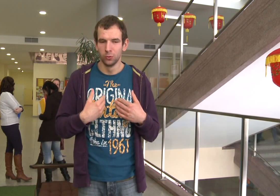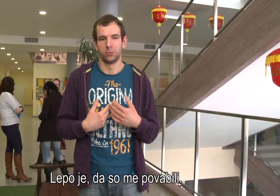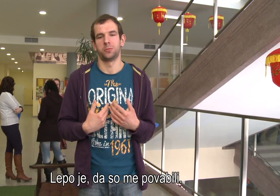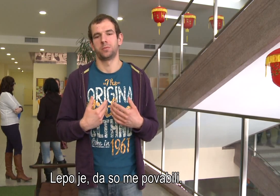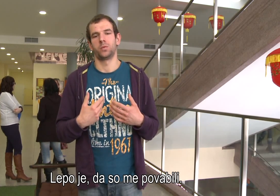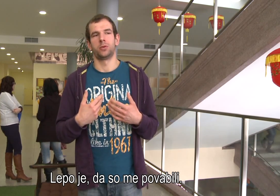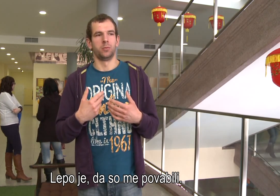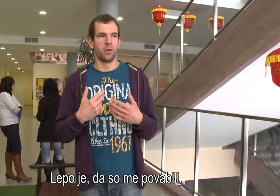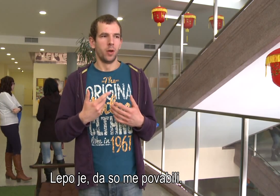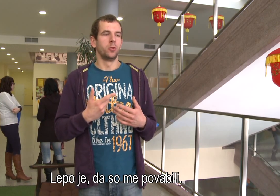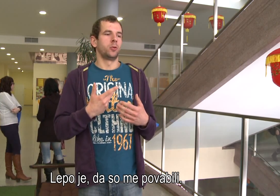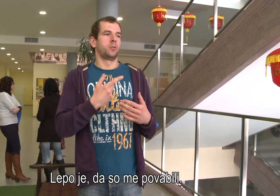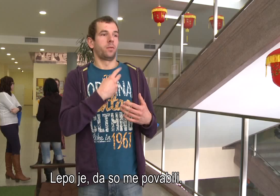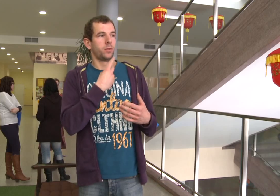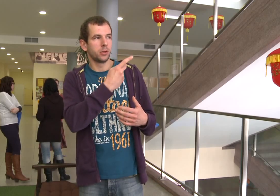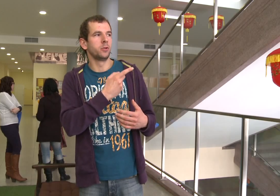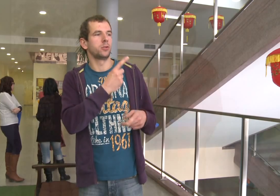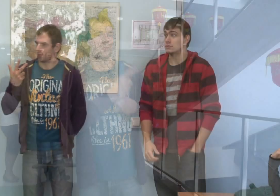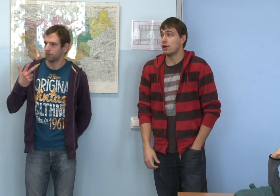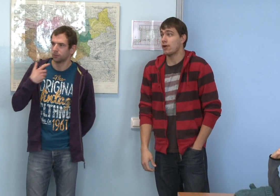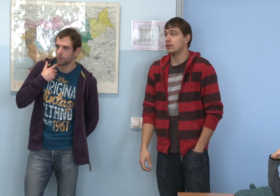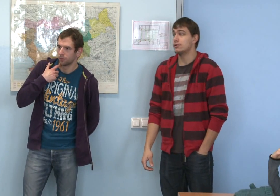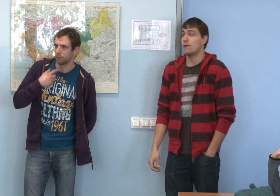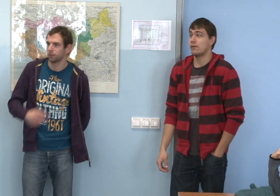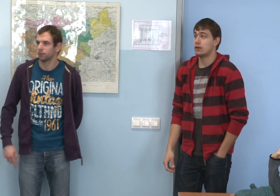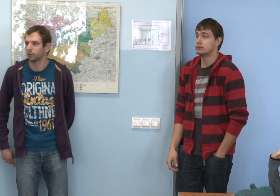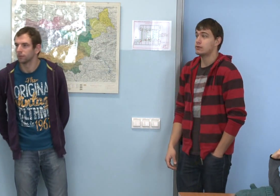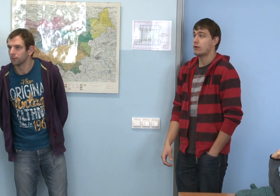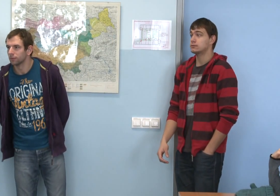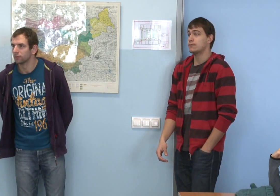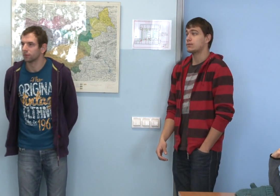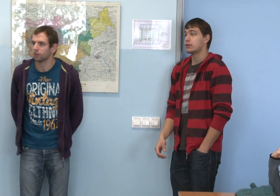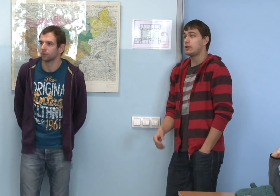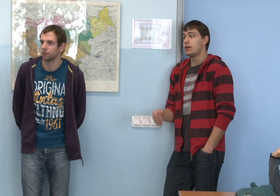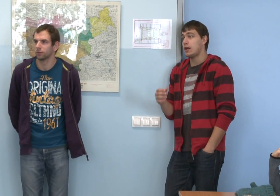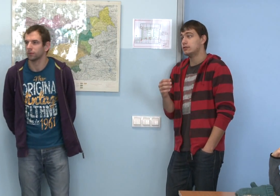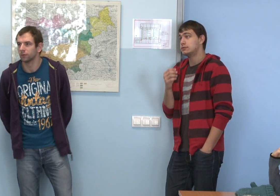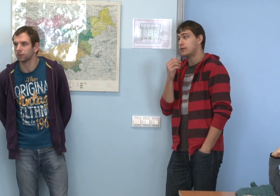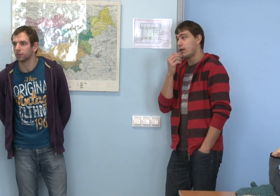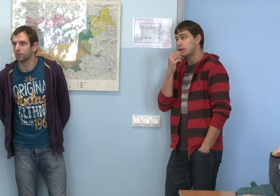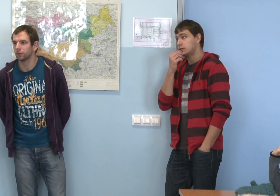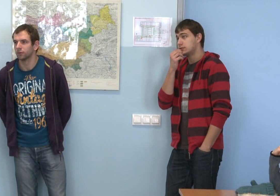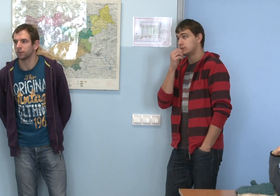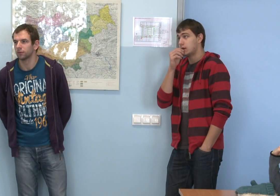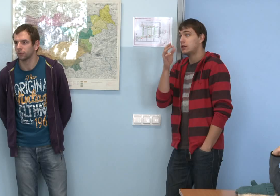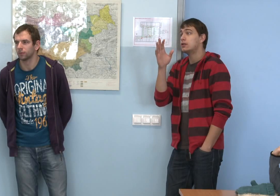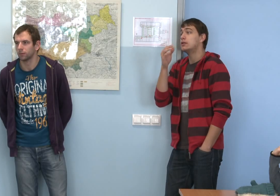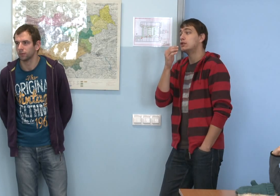Zelo vesel sem, da so me povabili v ta projekt. Odprto z 3G signalom in ga lahko v bistvu vsak uporabnik, ki ima na telefonu obojestransko